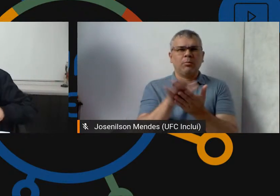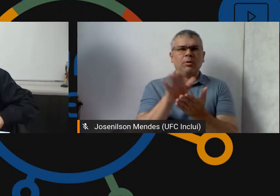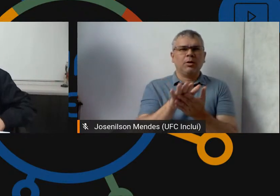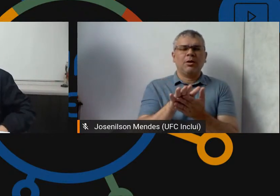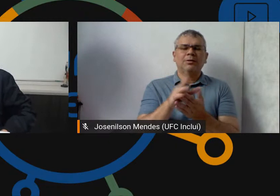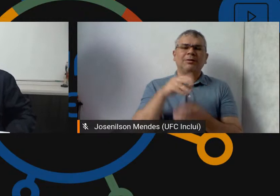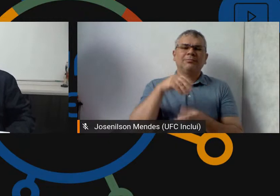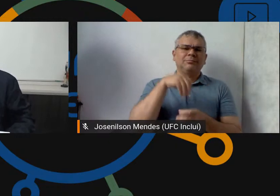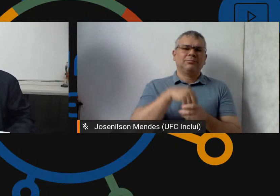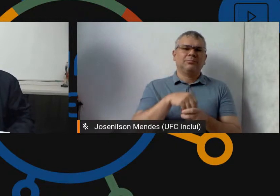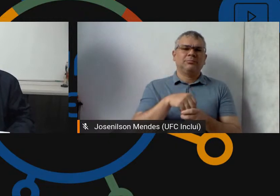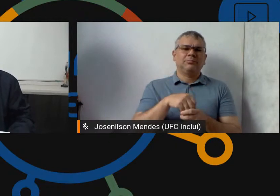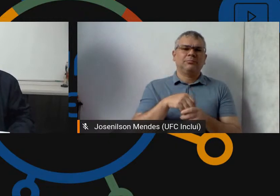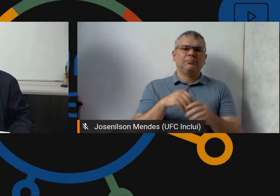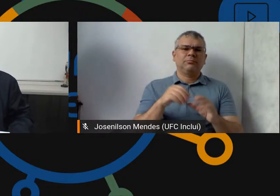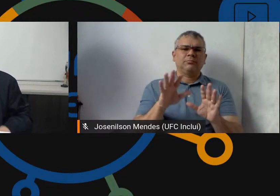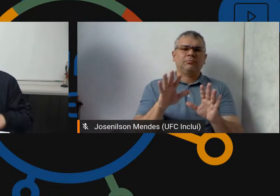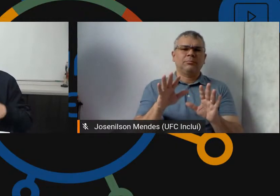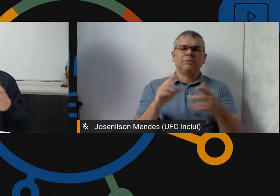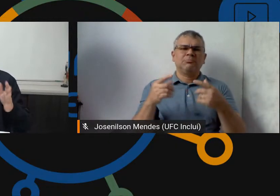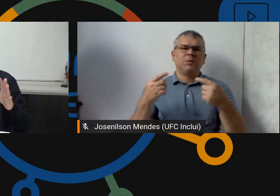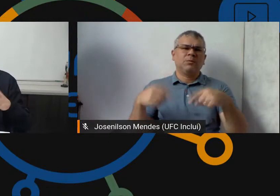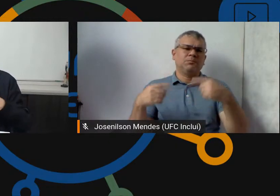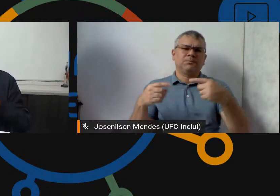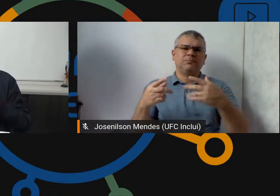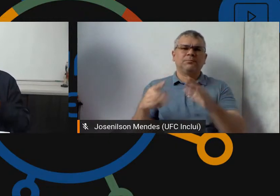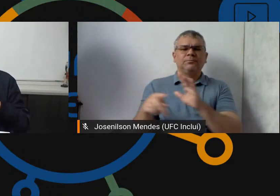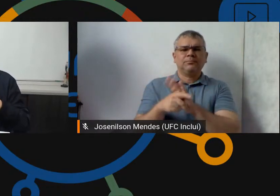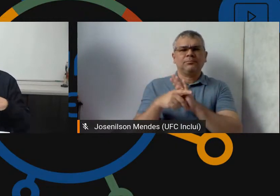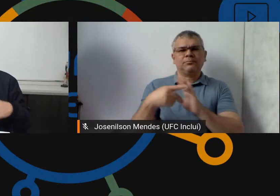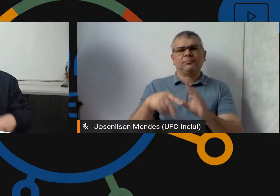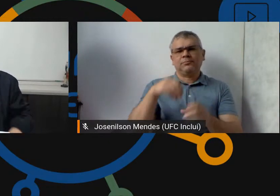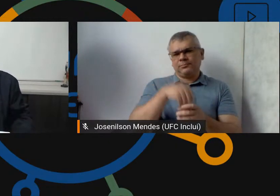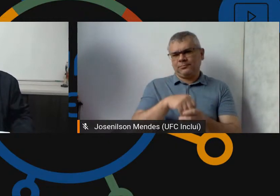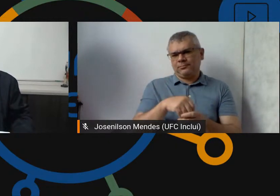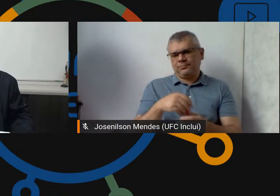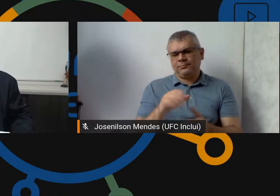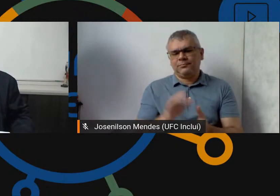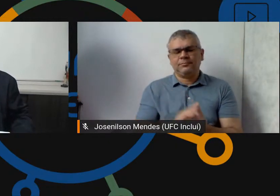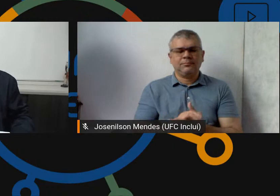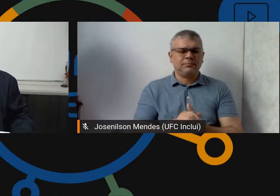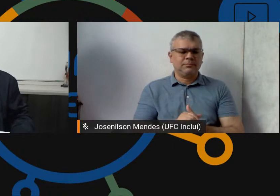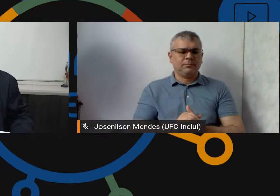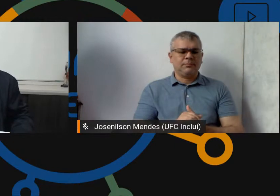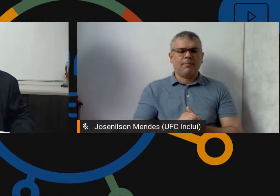eu não vou discutir uma questão interna por causa disso, tá certo? É...